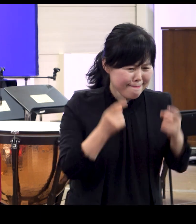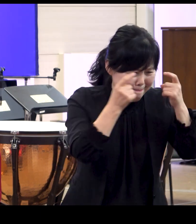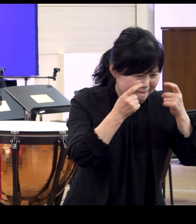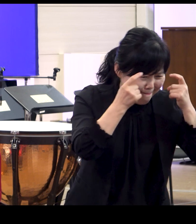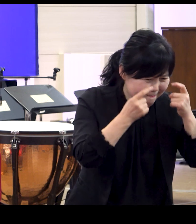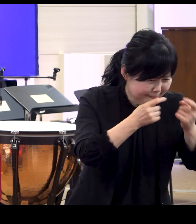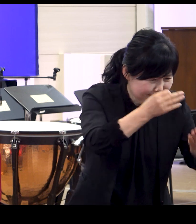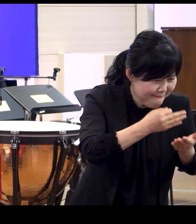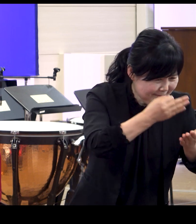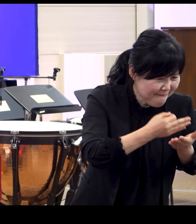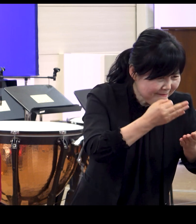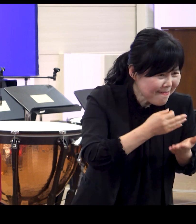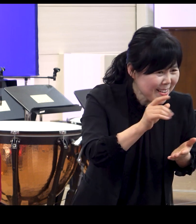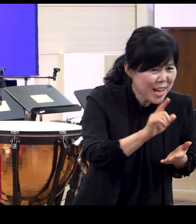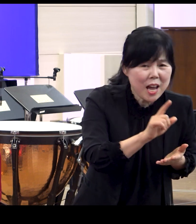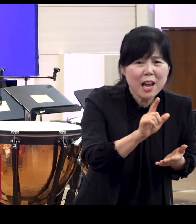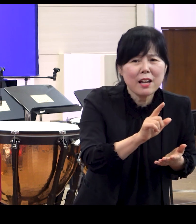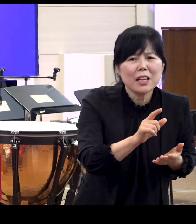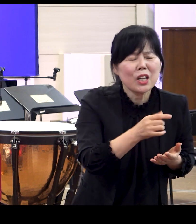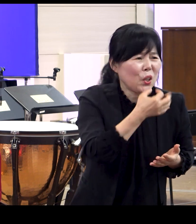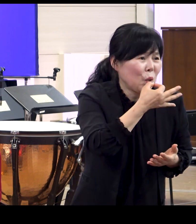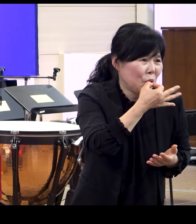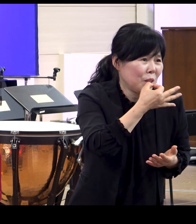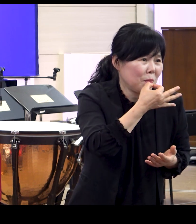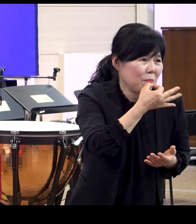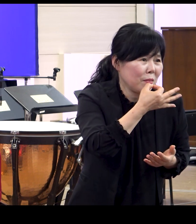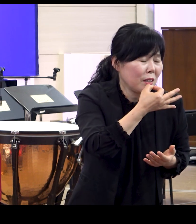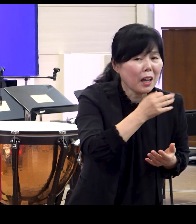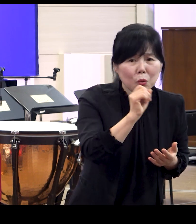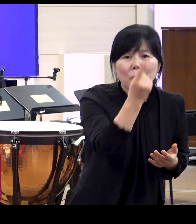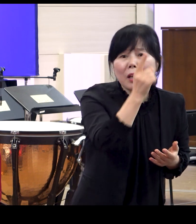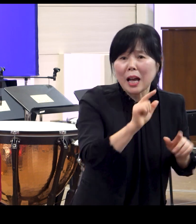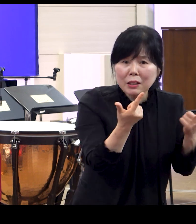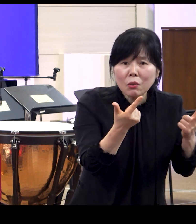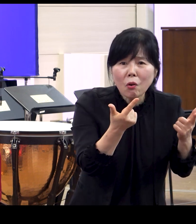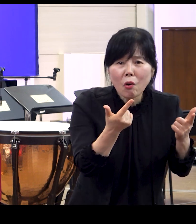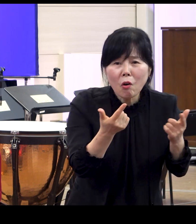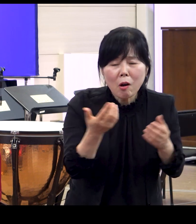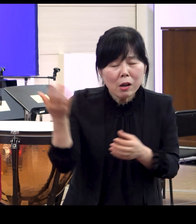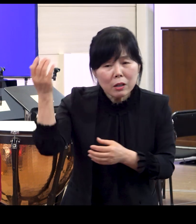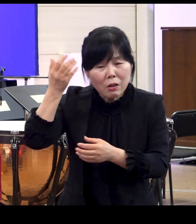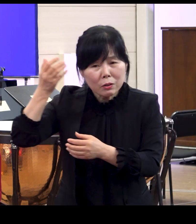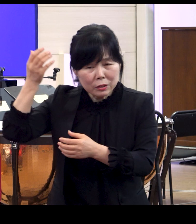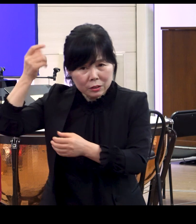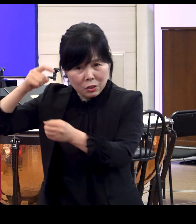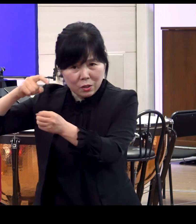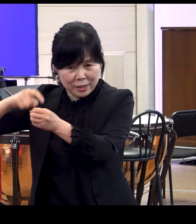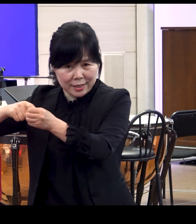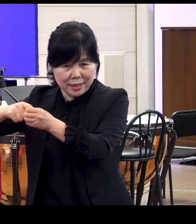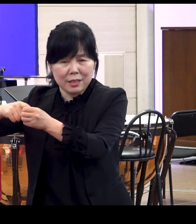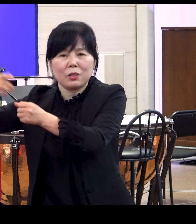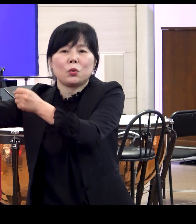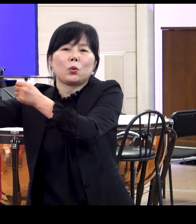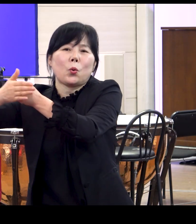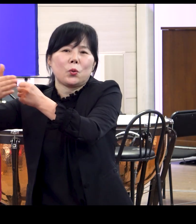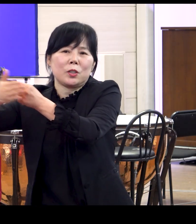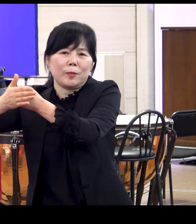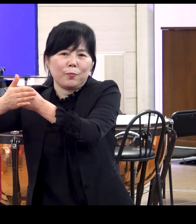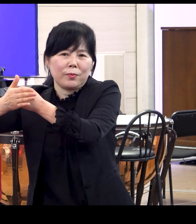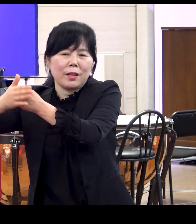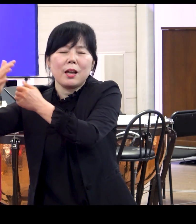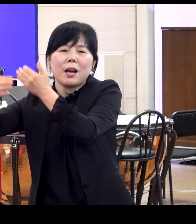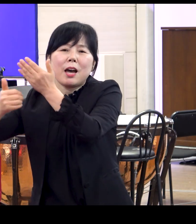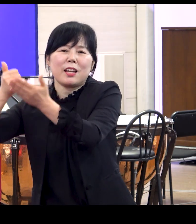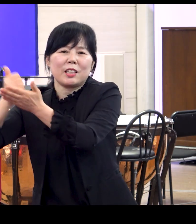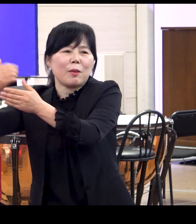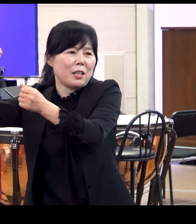갈망하고 원하고 이게 다 동물적인 욕망이죠. 그게 힘이 아니라 바로 영적인 역사, 즉 우리